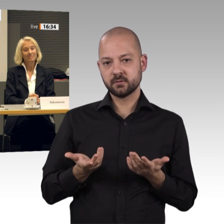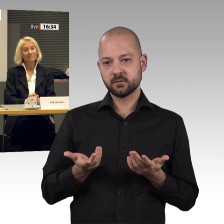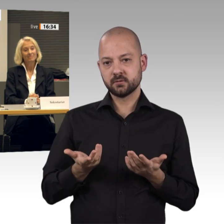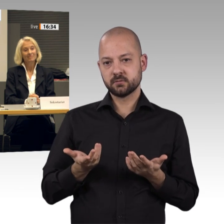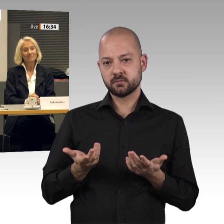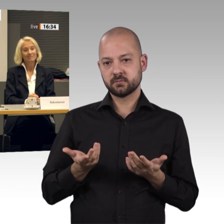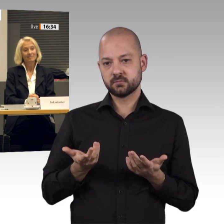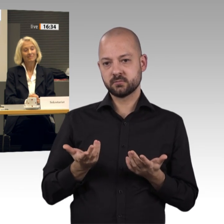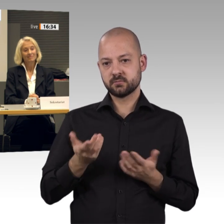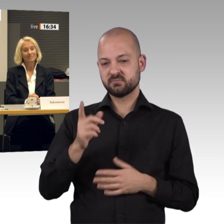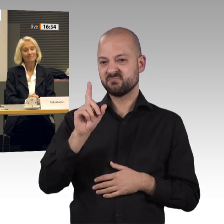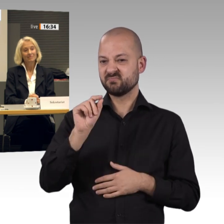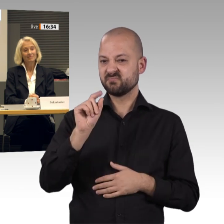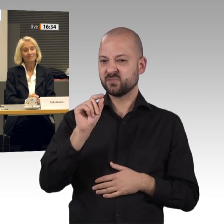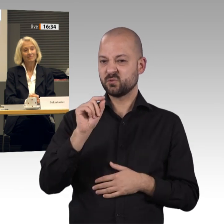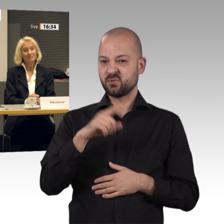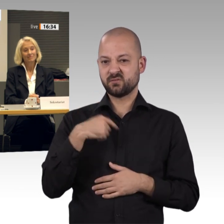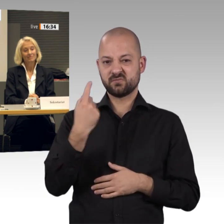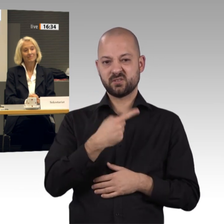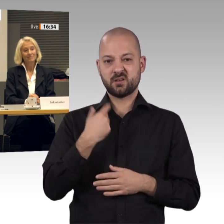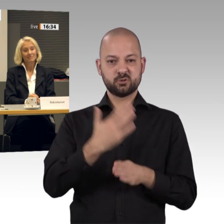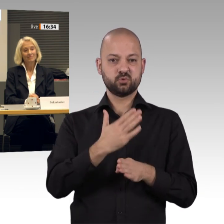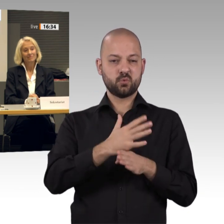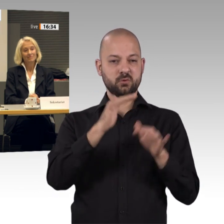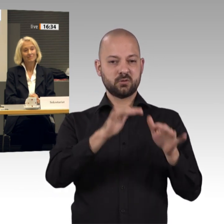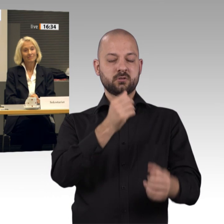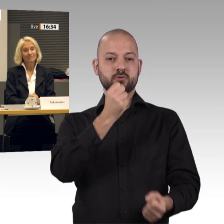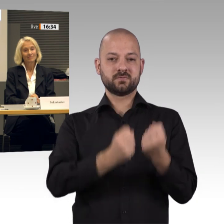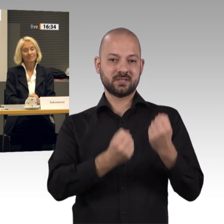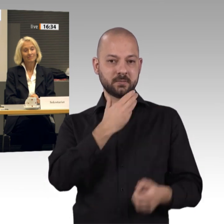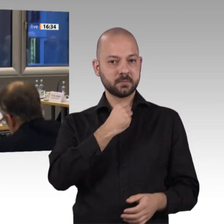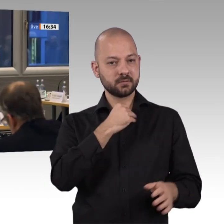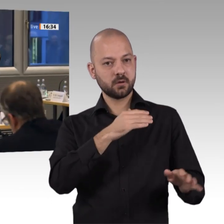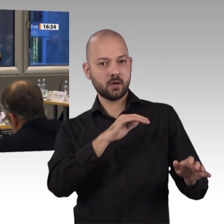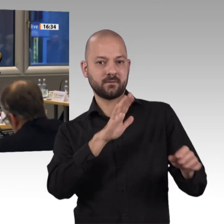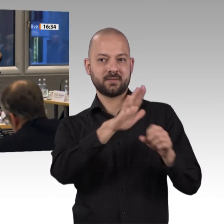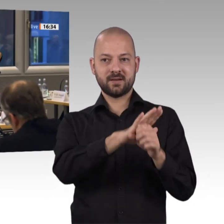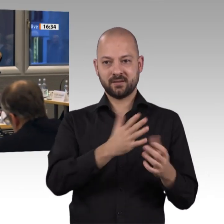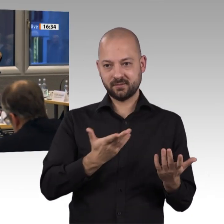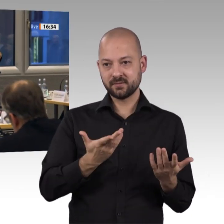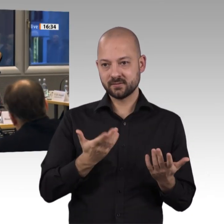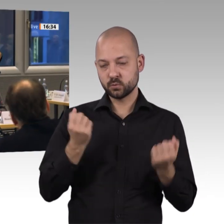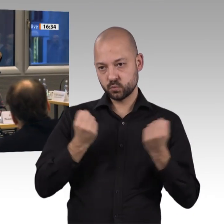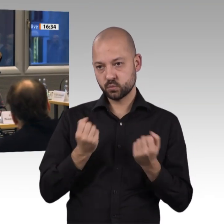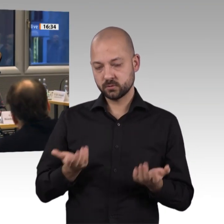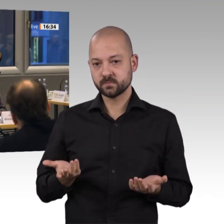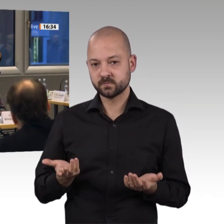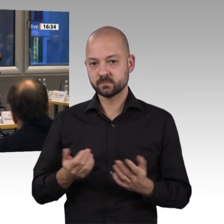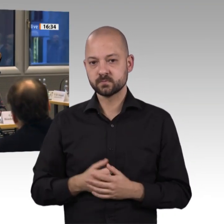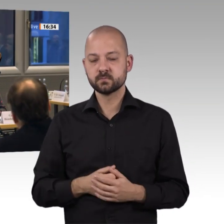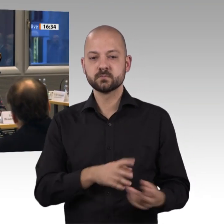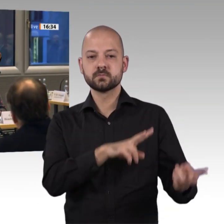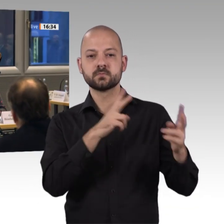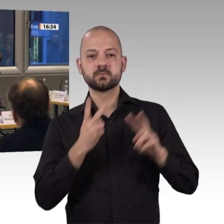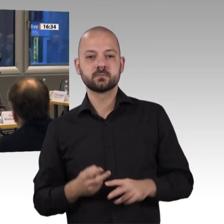Ja, sehr gerne, dass ich noch was fragen darf, aber ich wollte vorweg schon noch mal sagen, dass Herr Hieb natürlich einen Punkt gemacht hat, wenn er gesagt hat, die